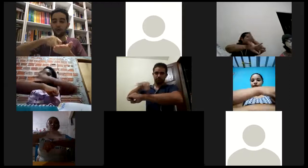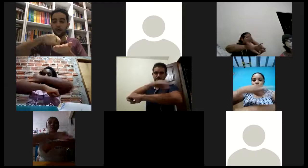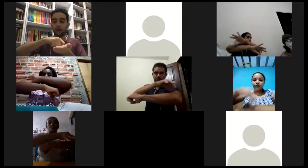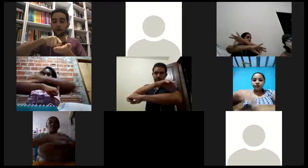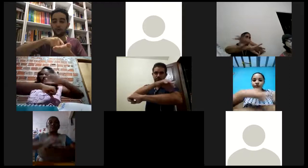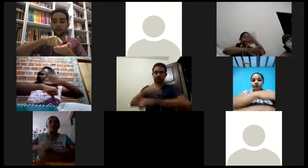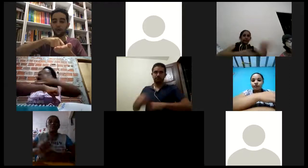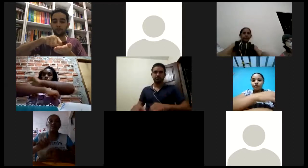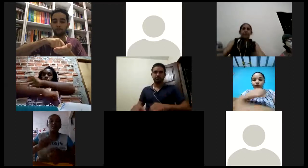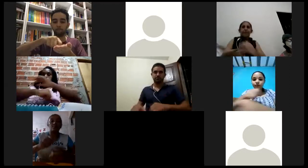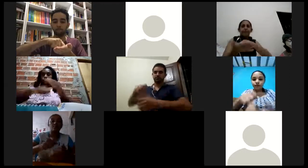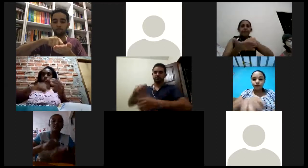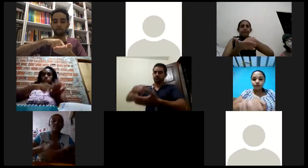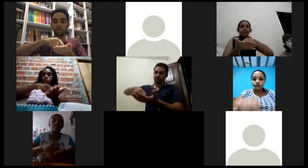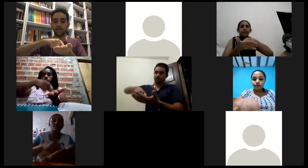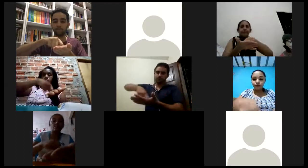Borracha.